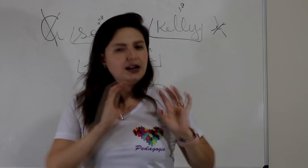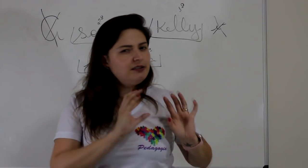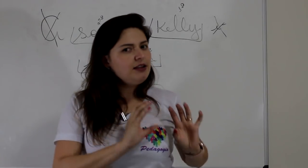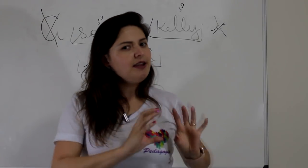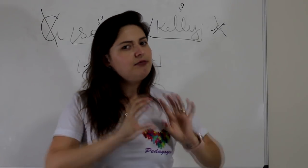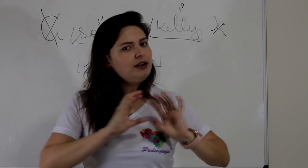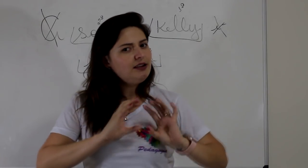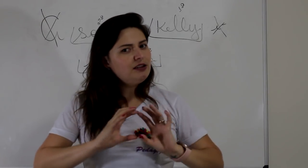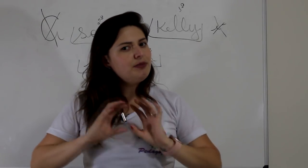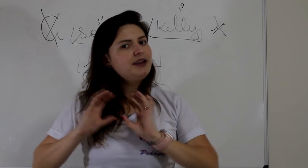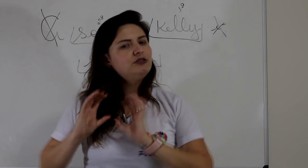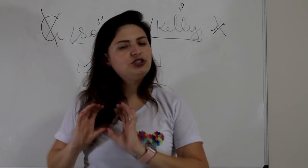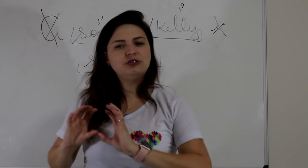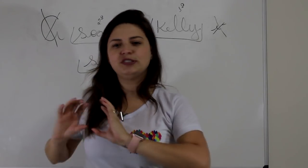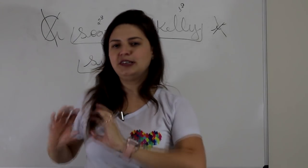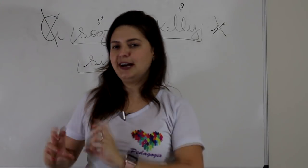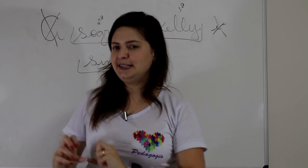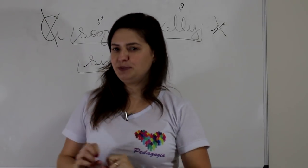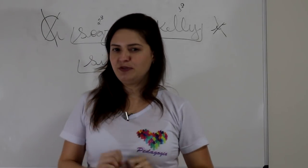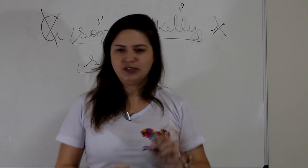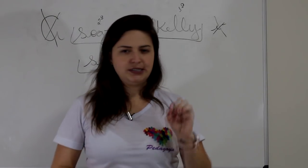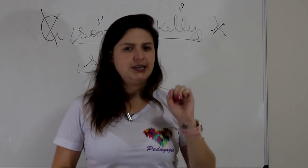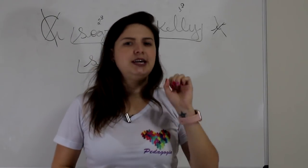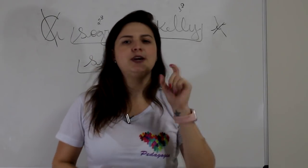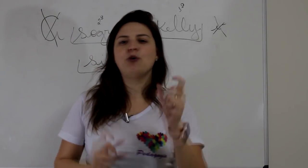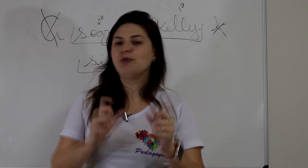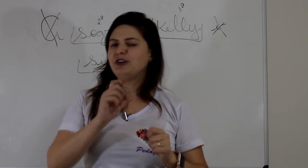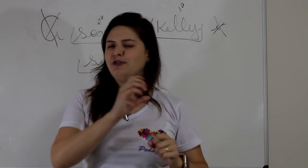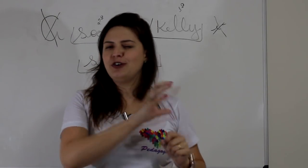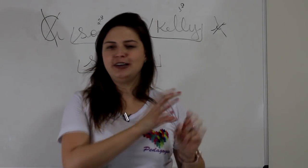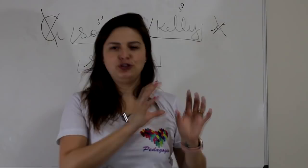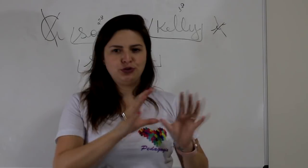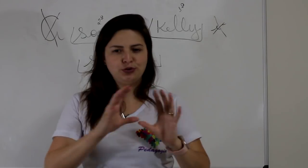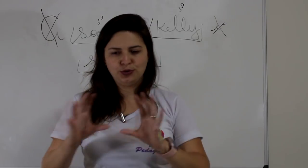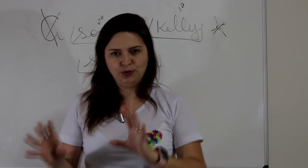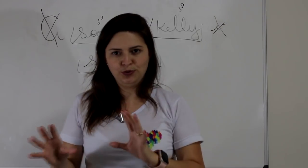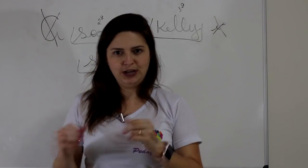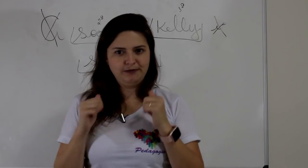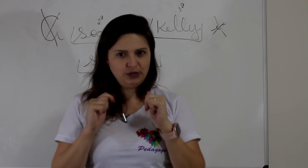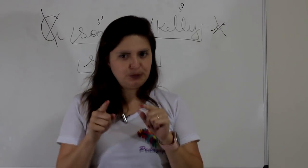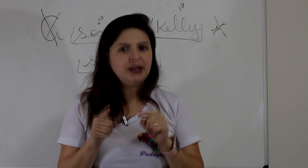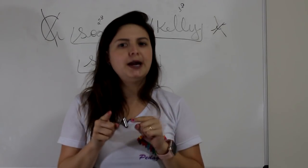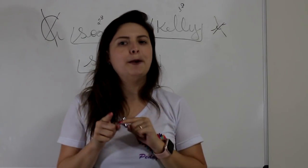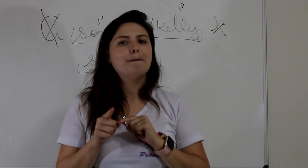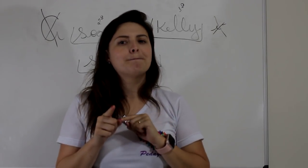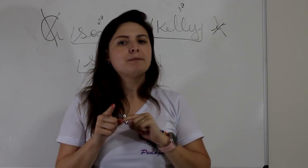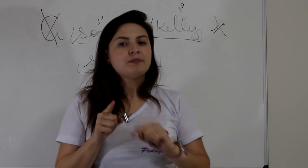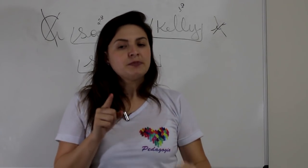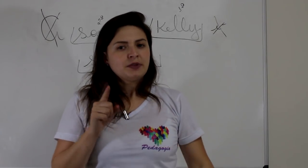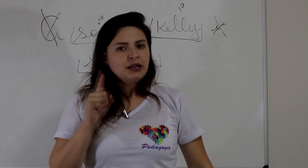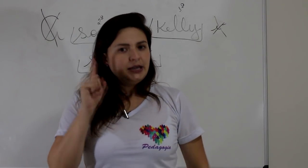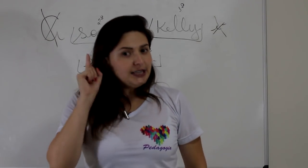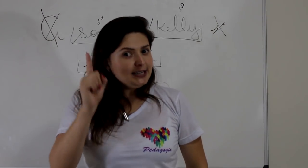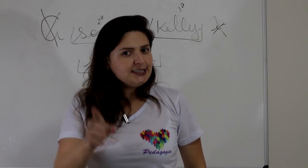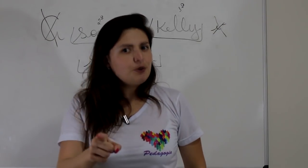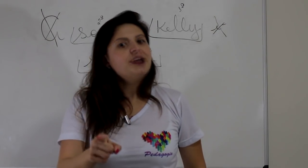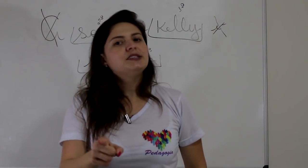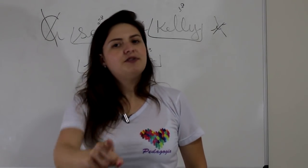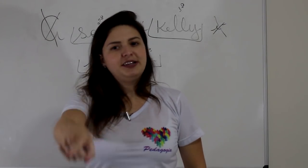explicar detalhadamente os sinais para você, como que foi a estrutura, vou te explicar. E na sequência vai